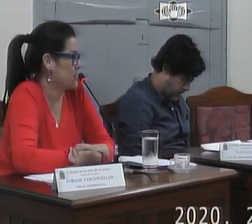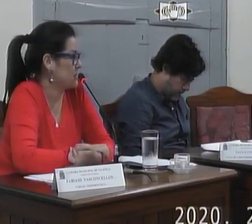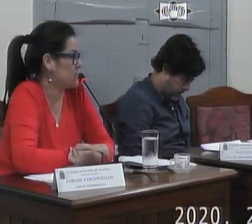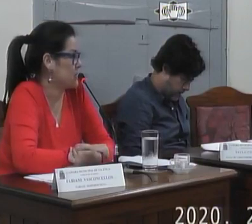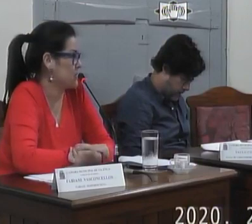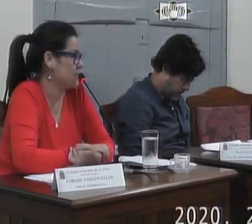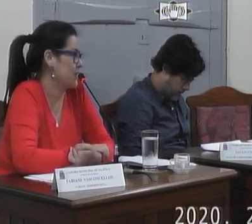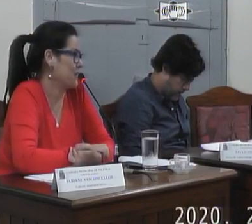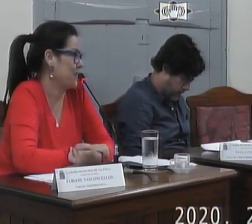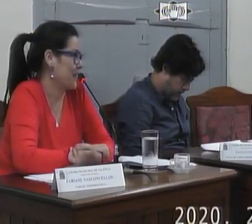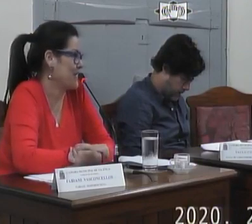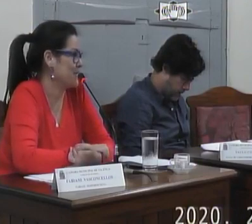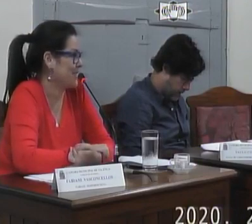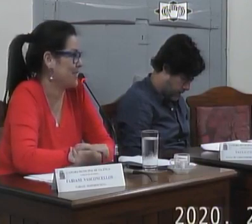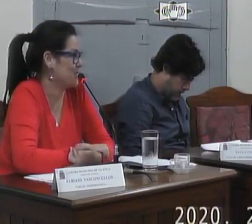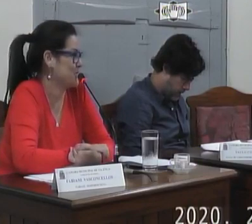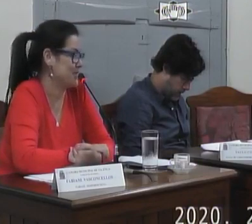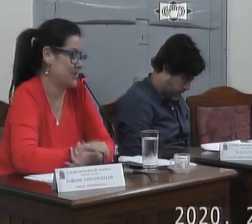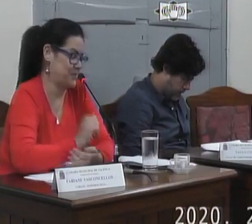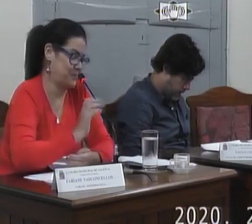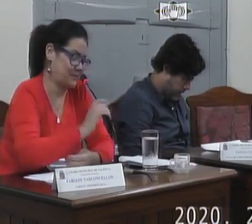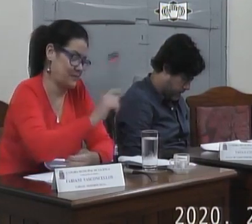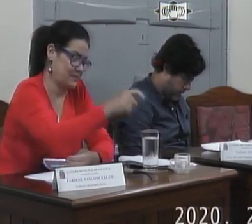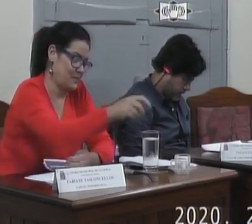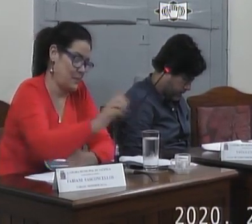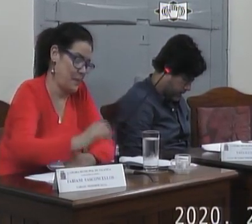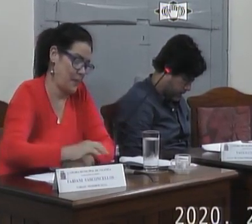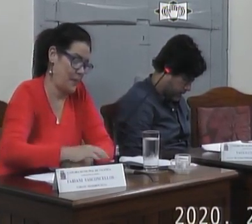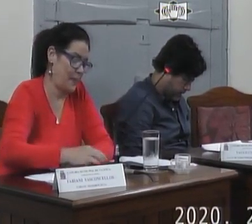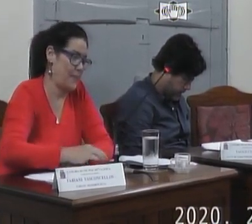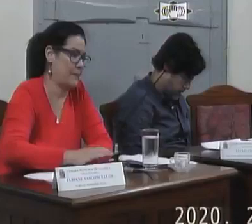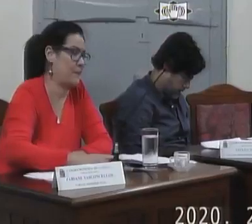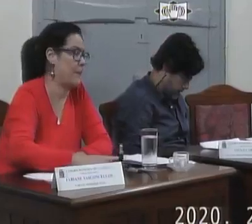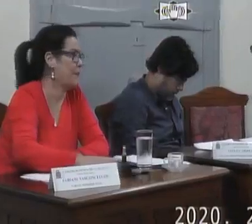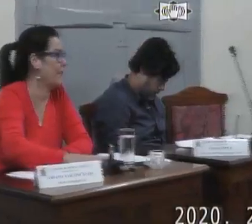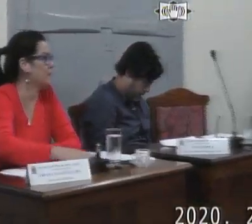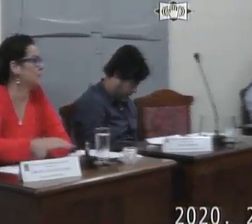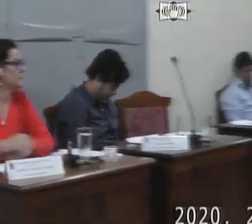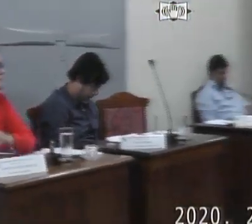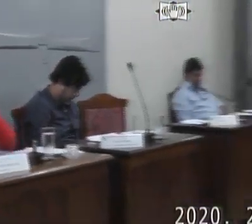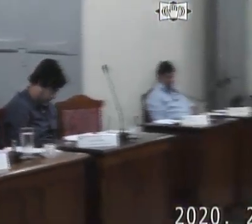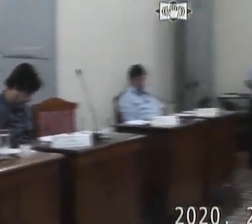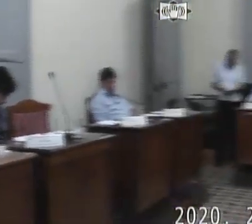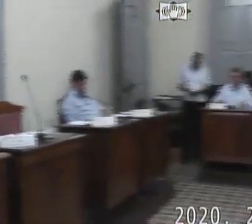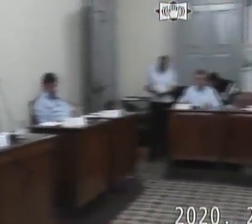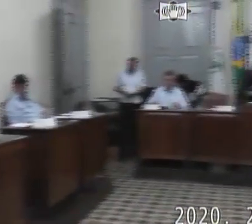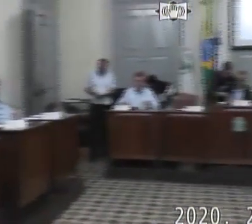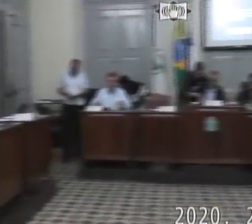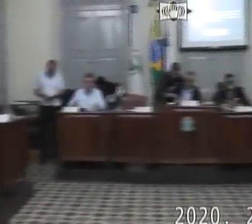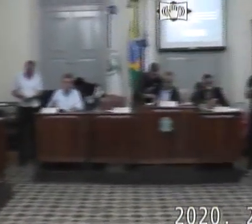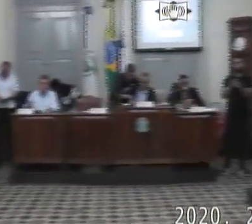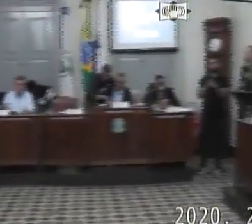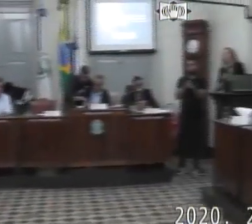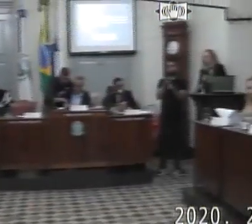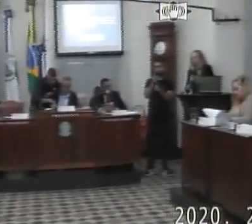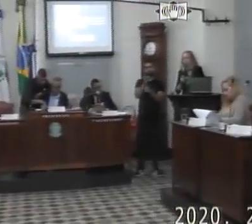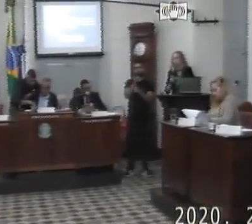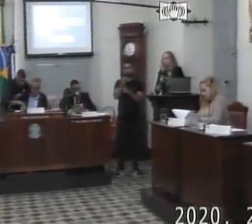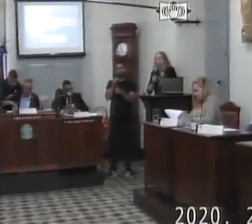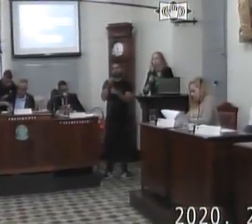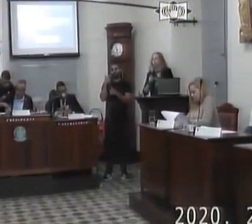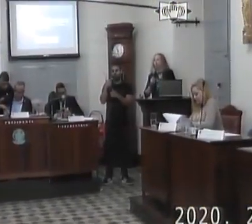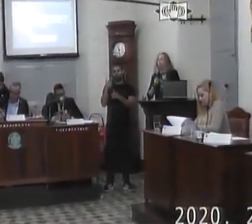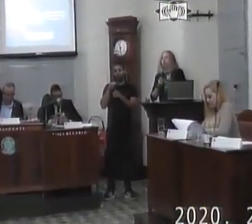atual possível, se você tiver. Obrigada, boa noite. Vereador, em relação à fundação, eu não tenho esses dados